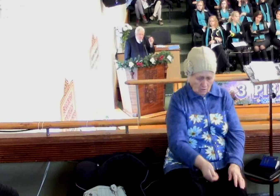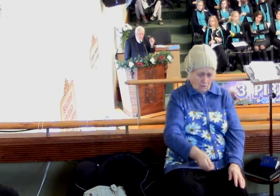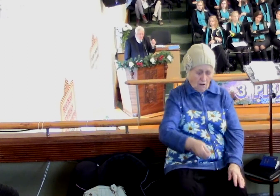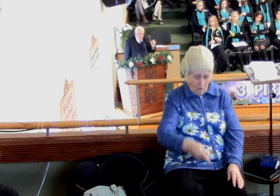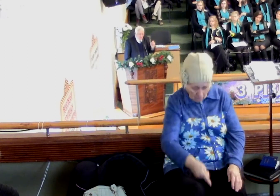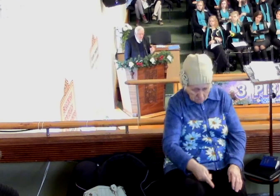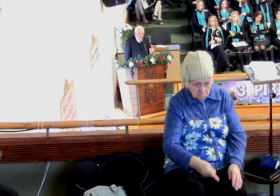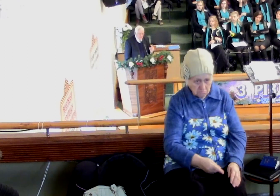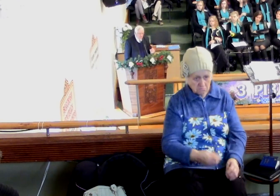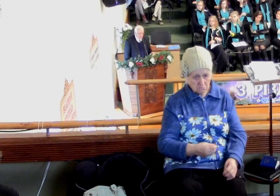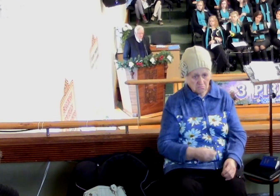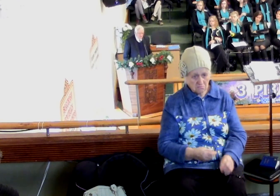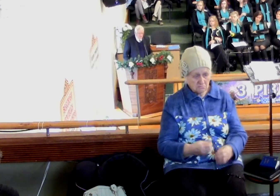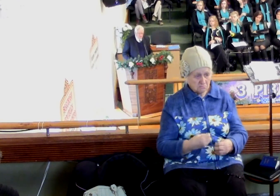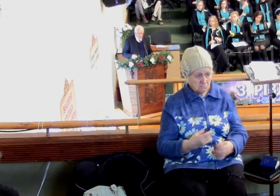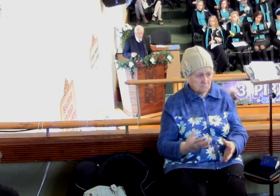двери и стучу.